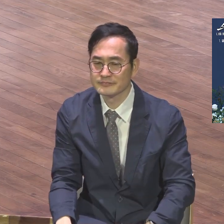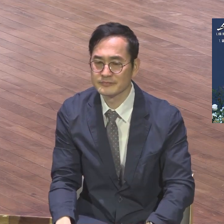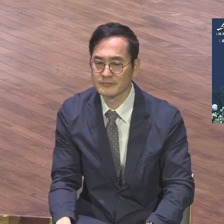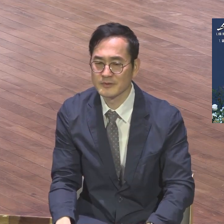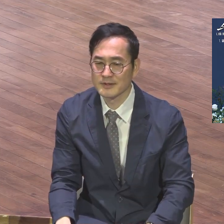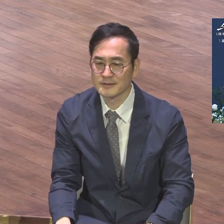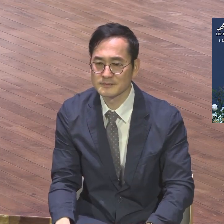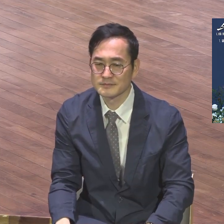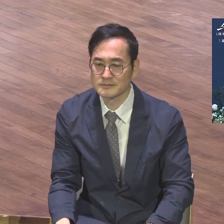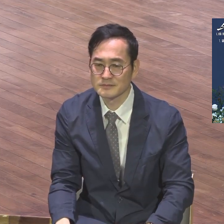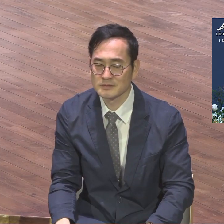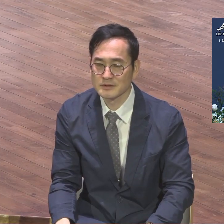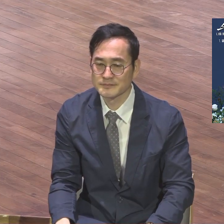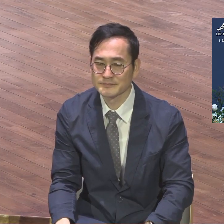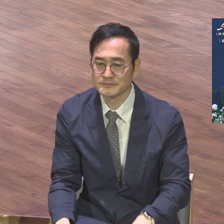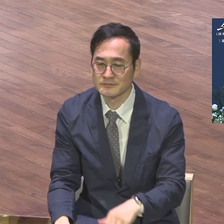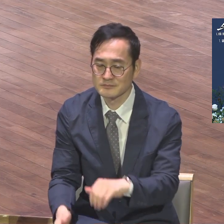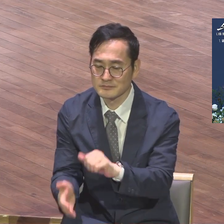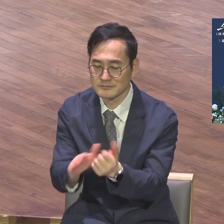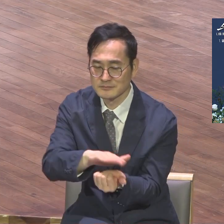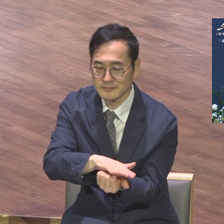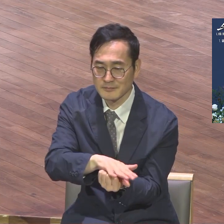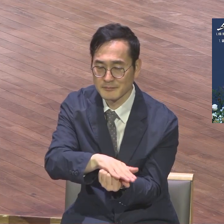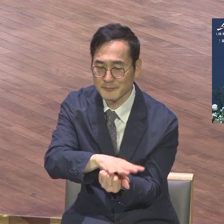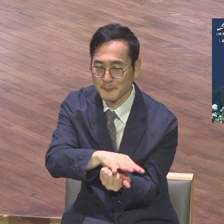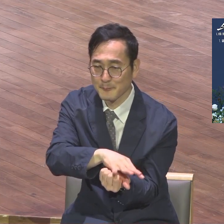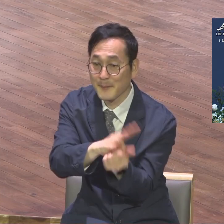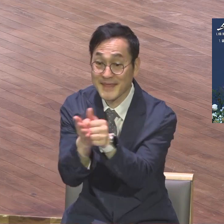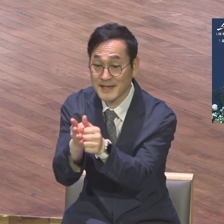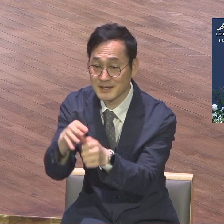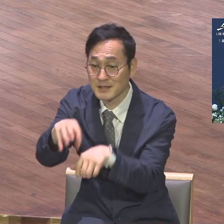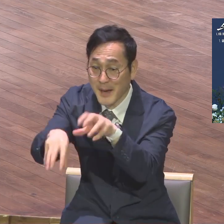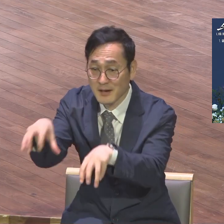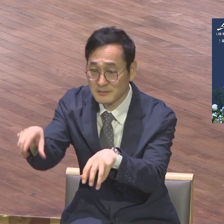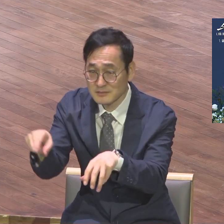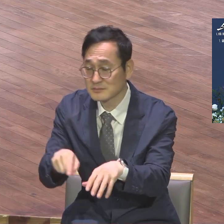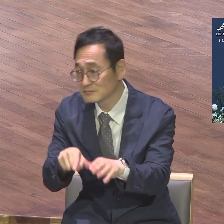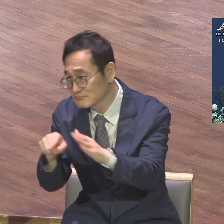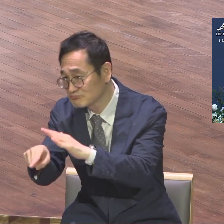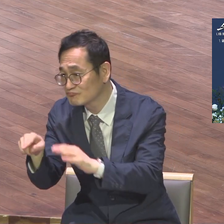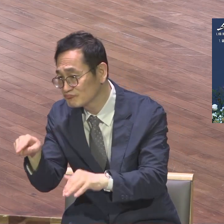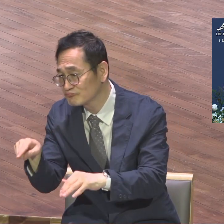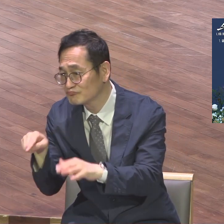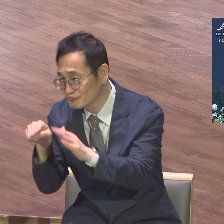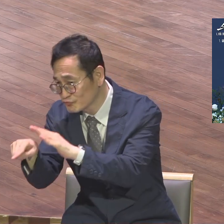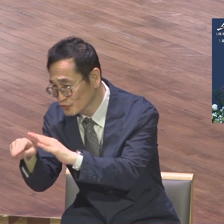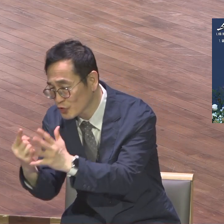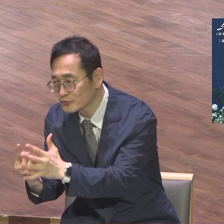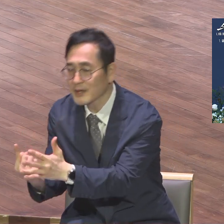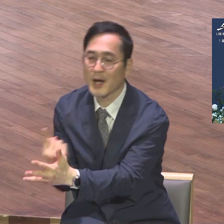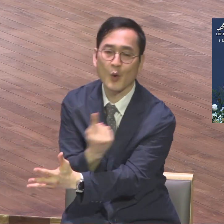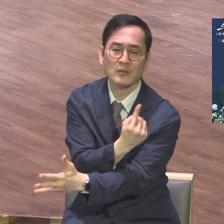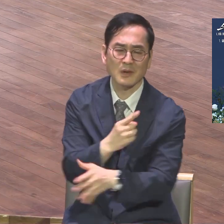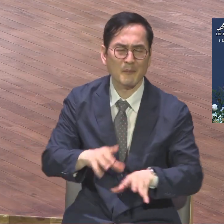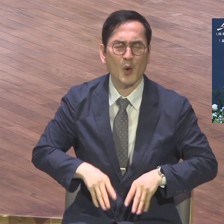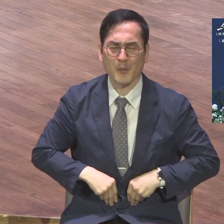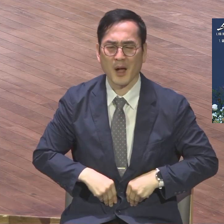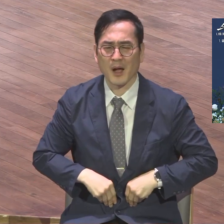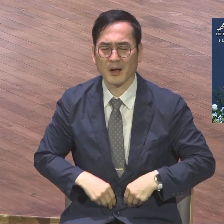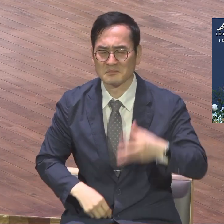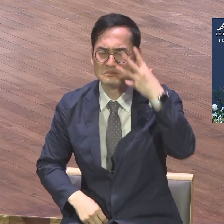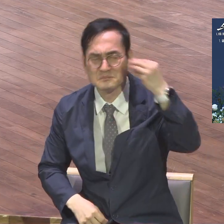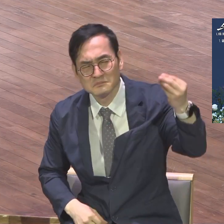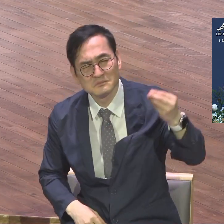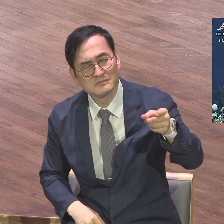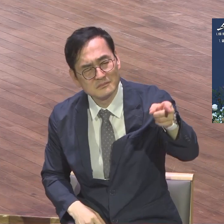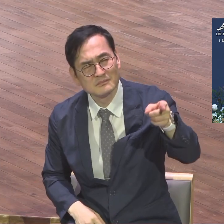날 이른 아침에 예루살렘으로 이제 가기 위해서 나오셨는데 시장하셨어요. 그래서 마침 보니까